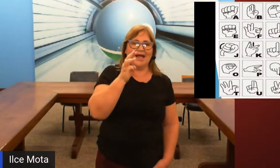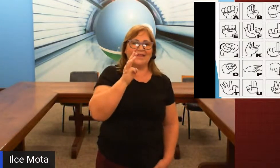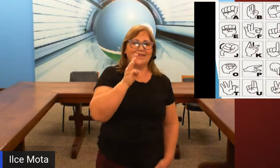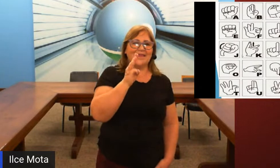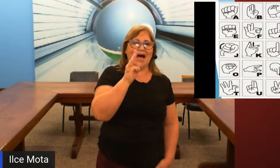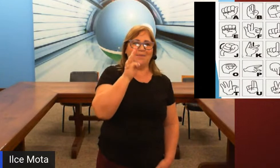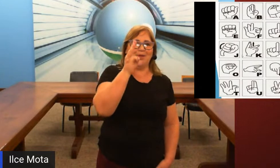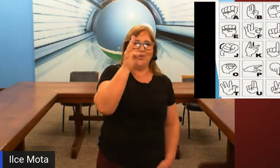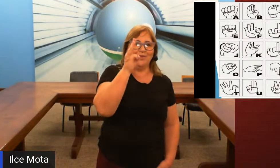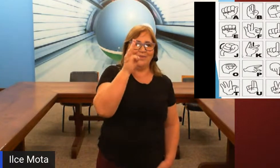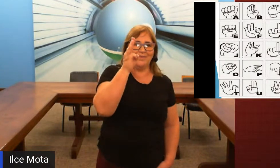W